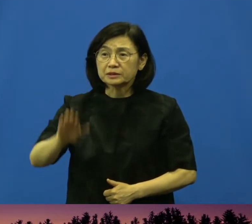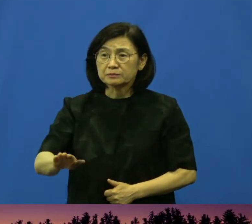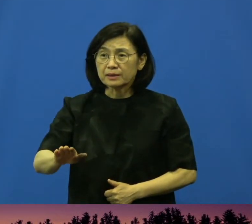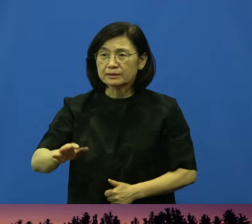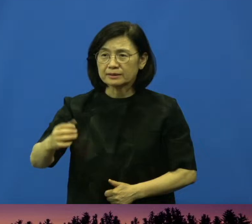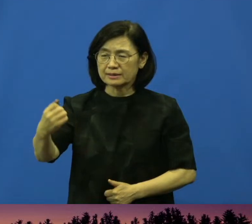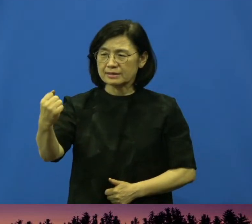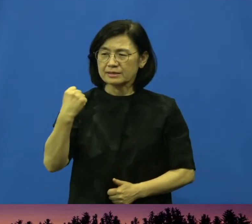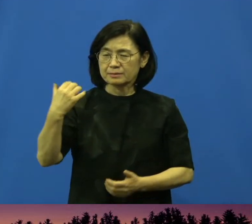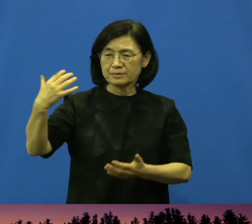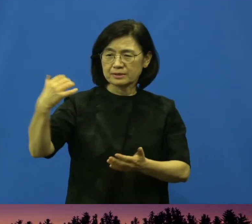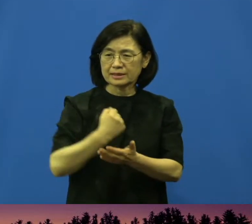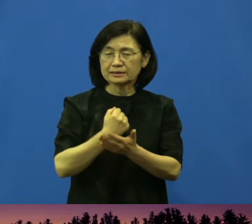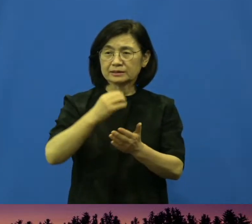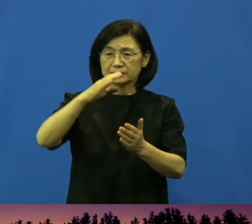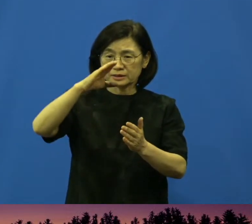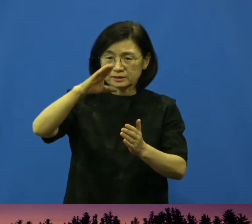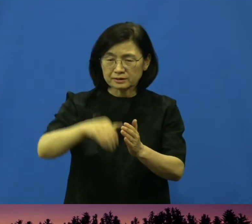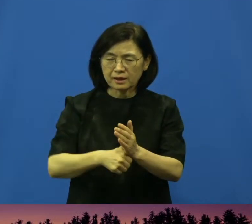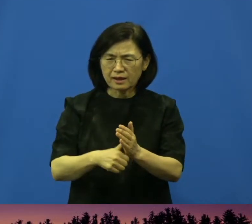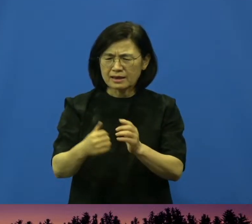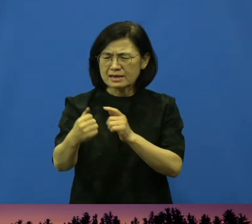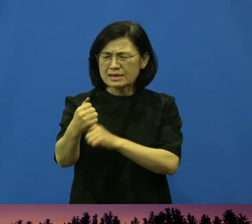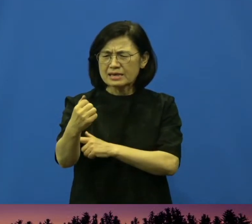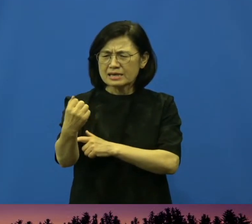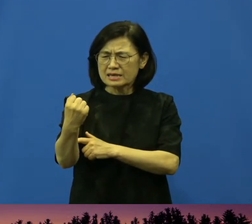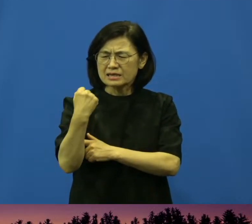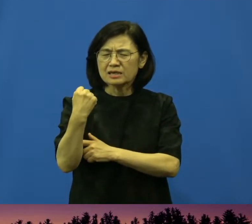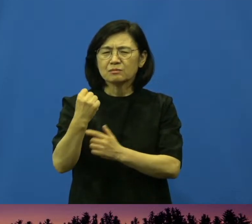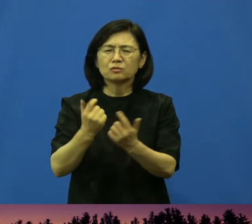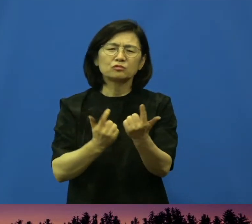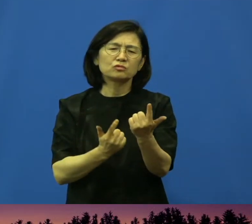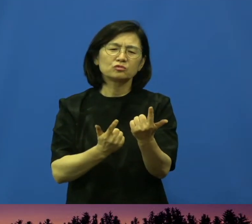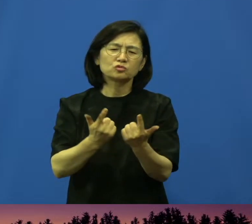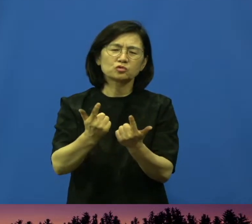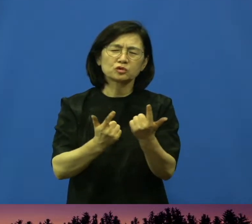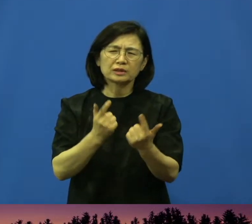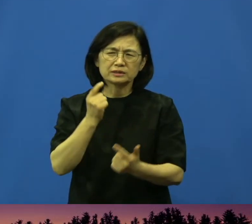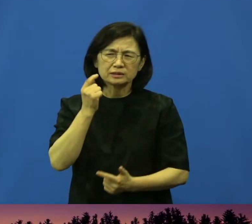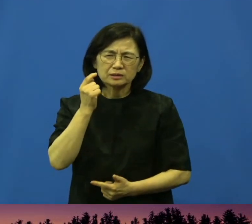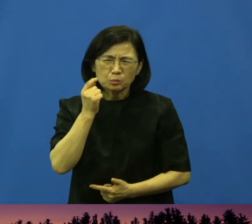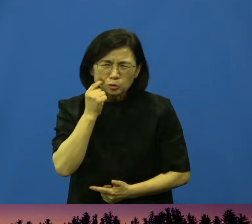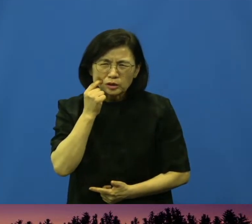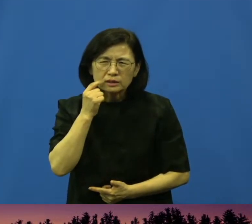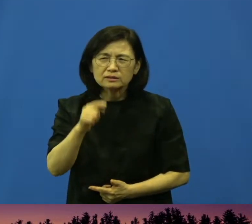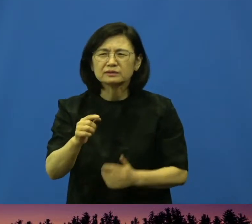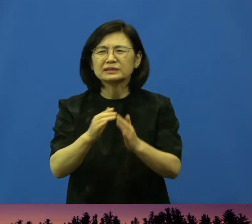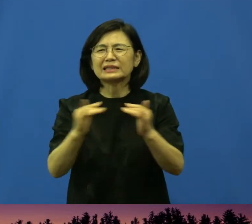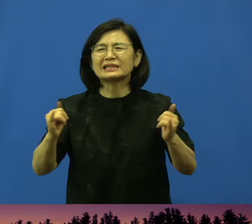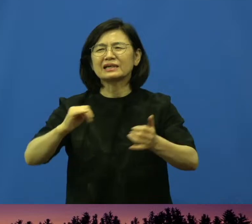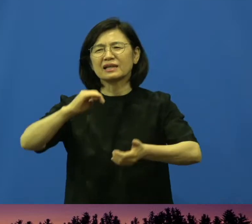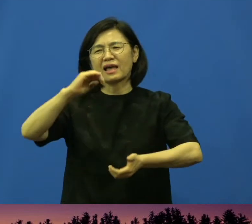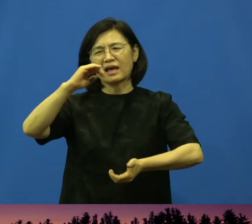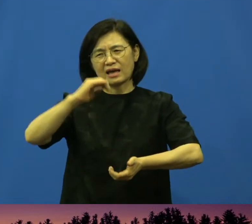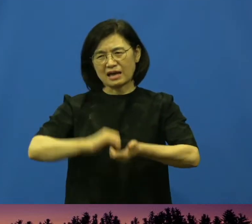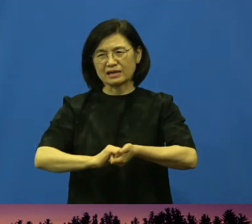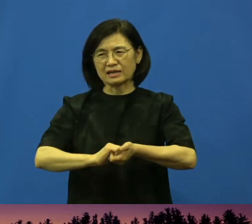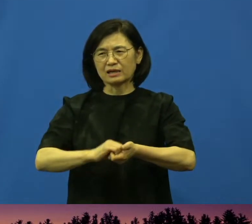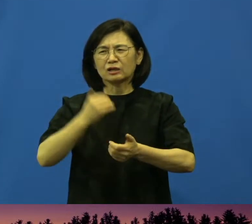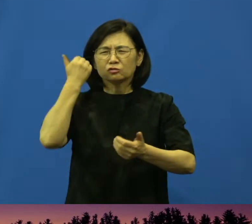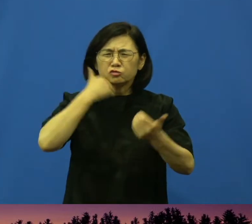때 그 힘을 잘 다룰 수 없다는 게 인간의 한계예요. 누구든지 예외가 없어요, 여기에는.